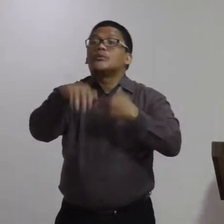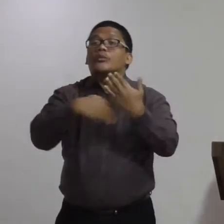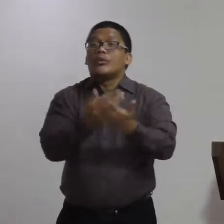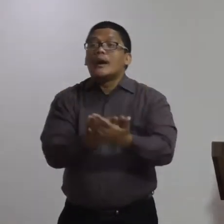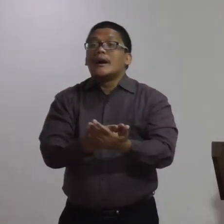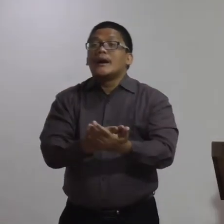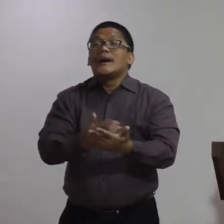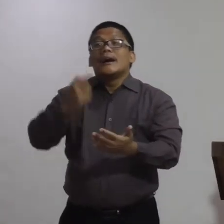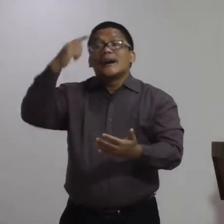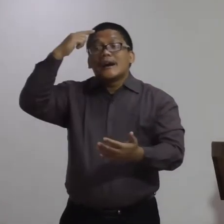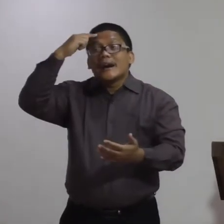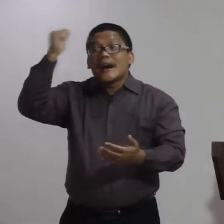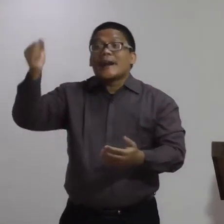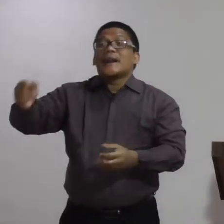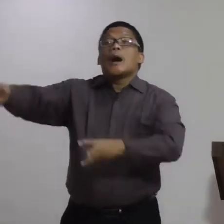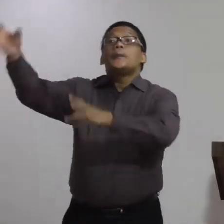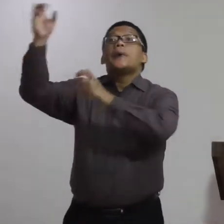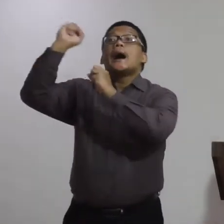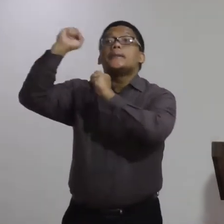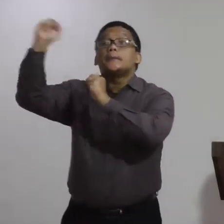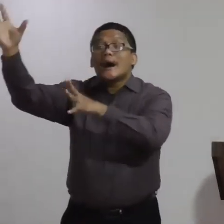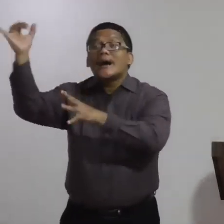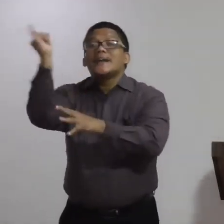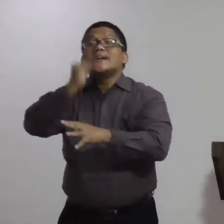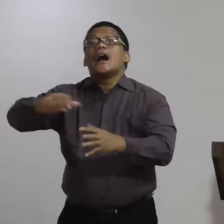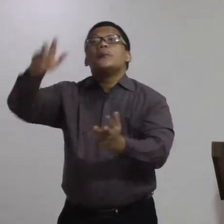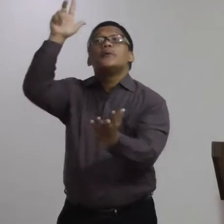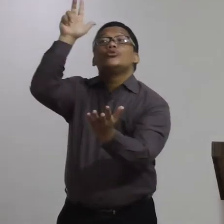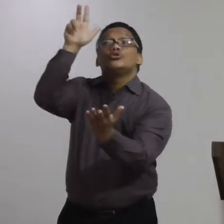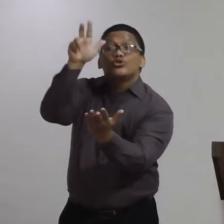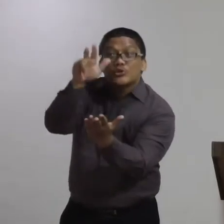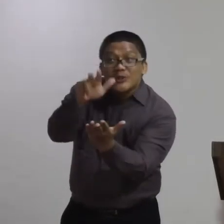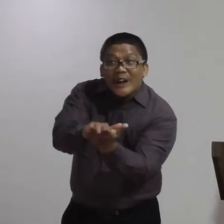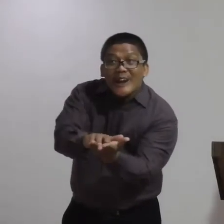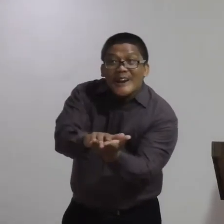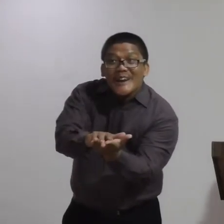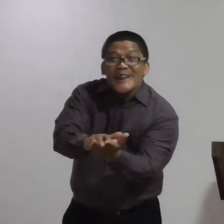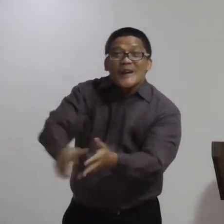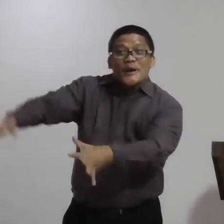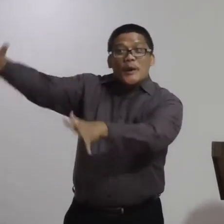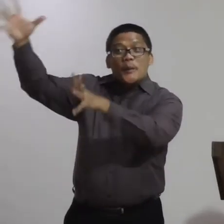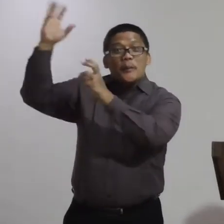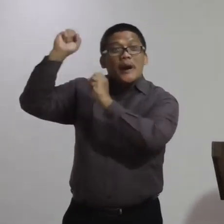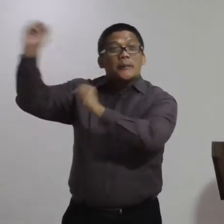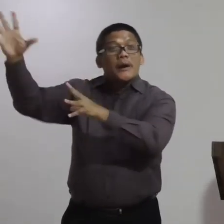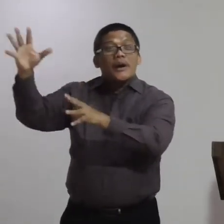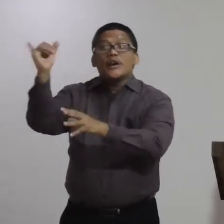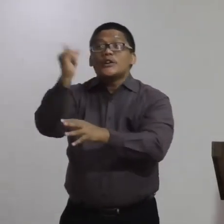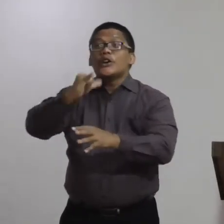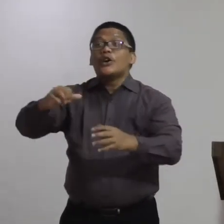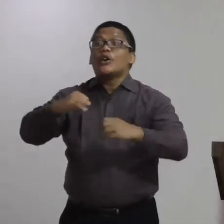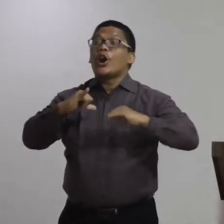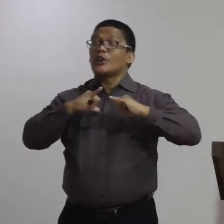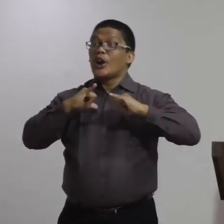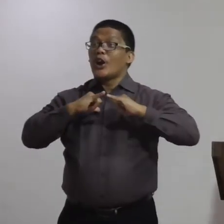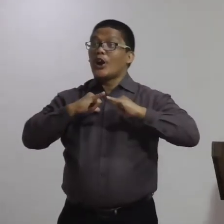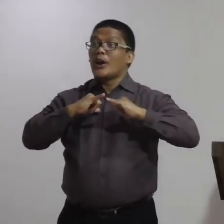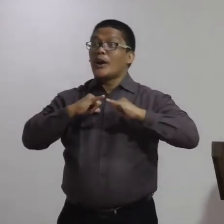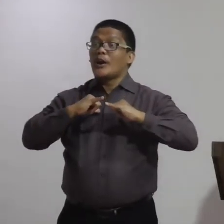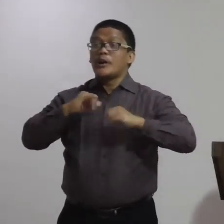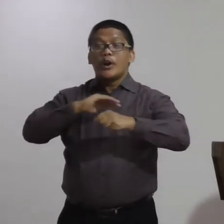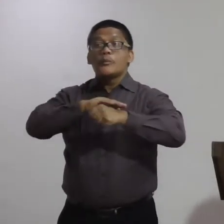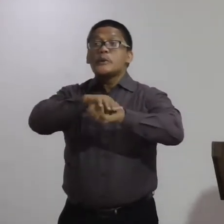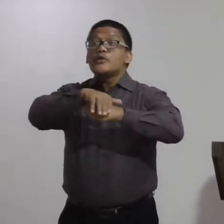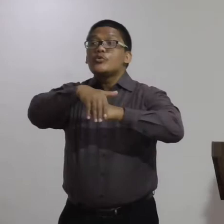kita tahu bahwa Bapa kita Bapa yang kaya, Bapa yang penuh kasih. Ya,